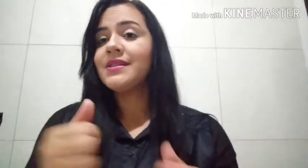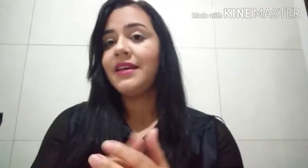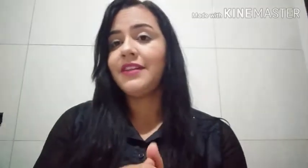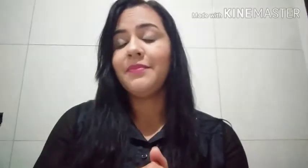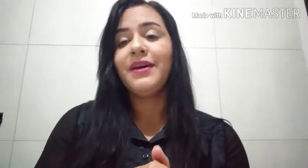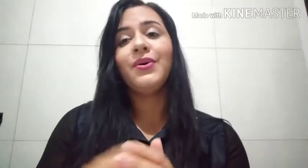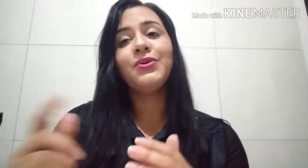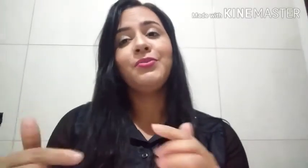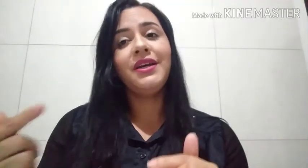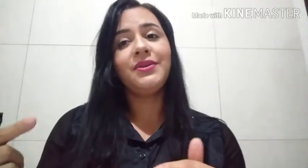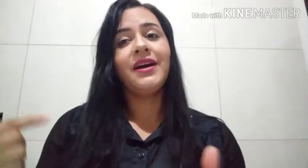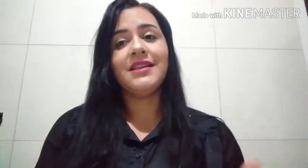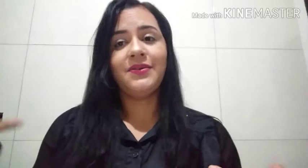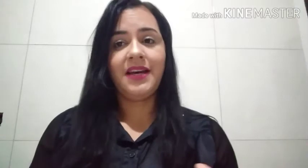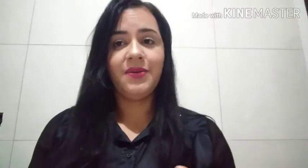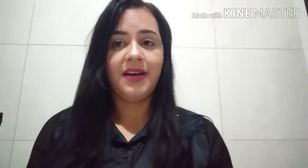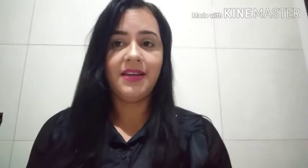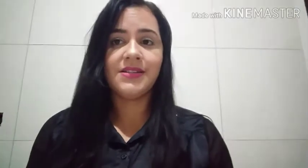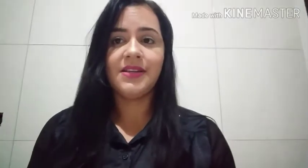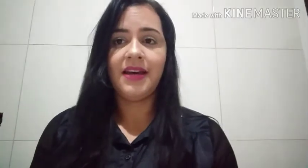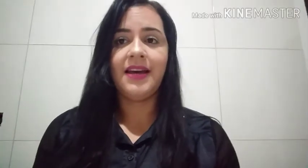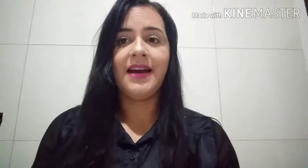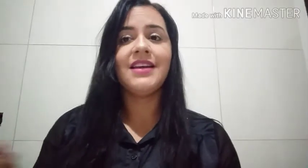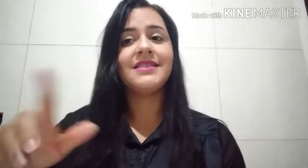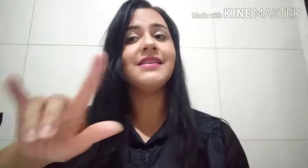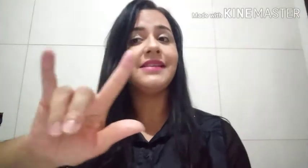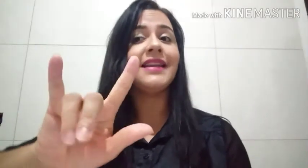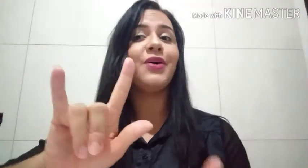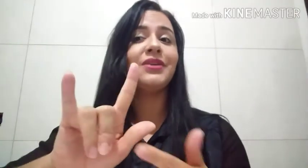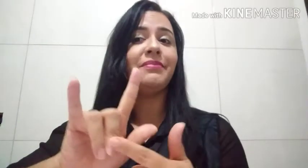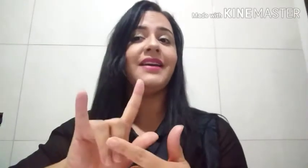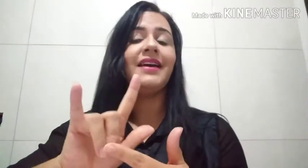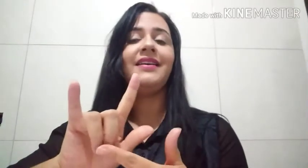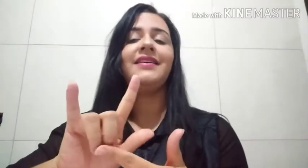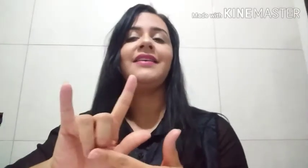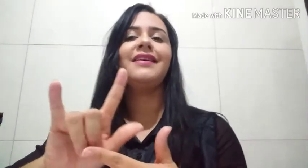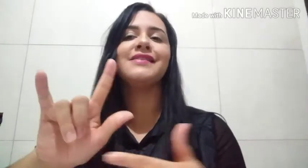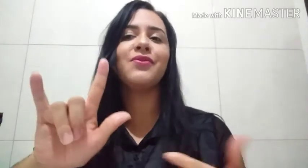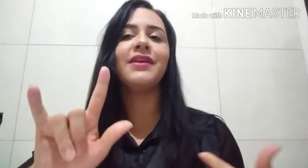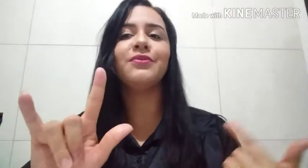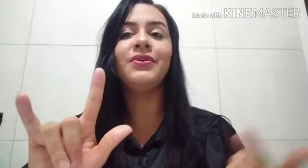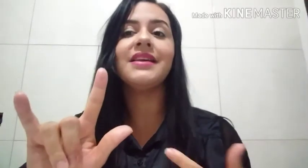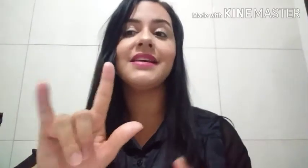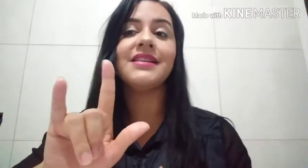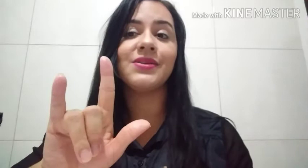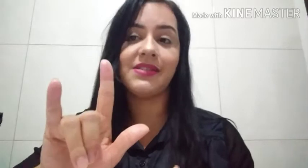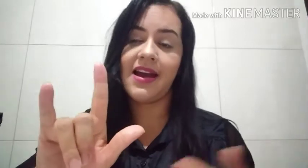Inclusive também outro mito relacionado a esse sinal também, né? Que tem circulado muito nas redes